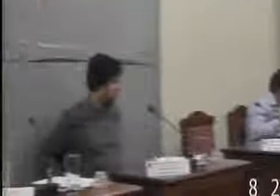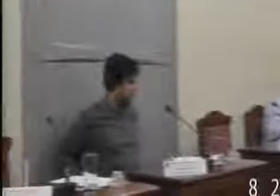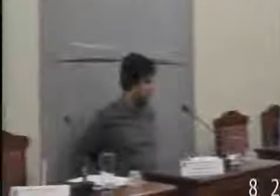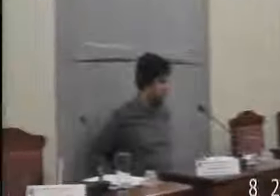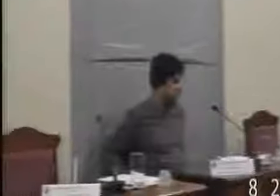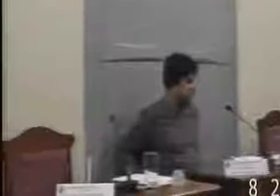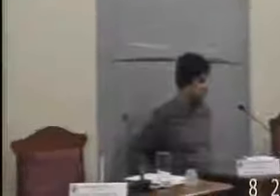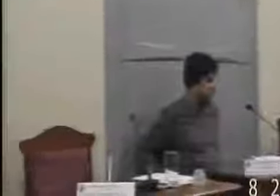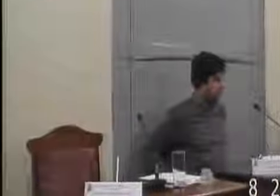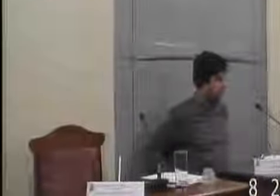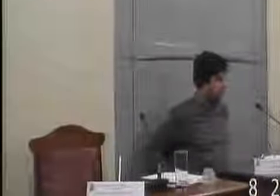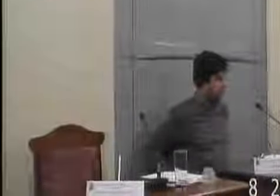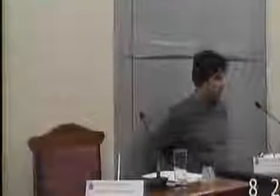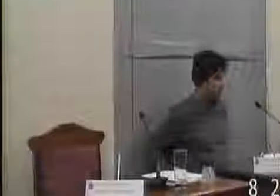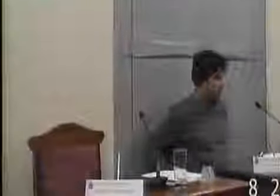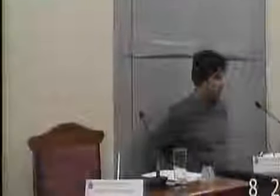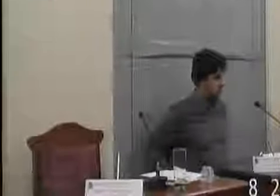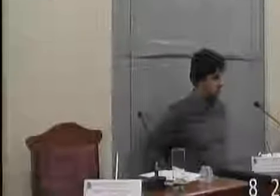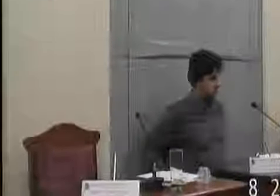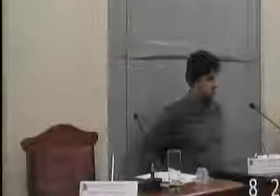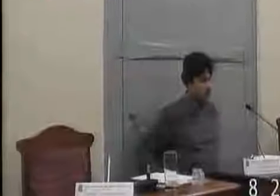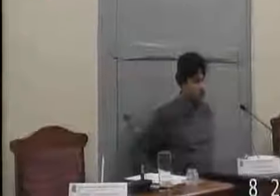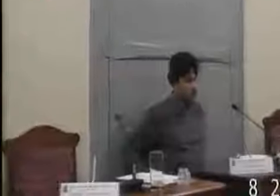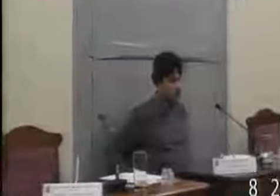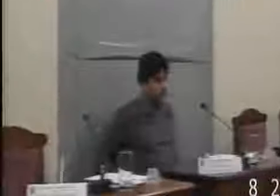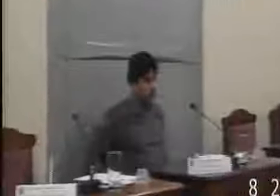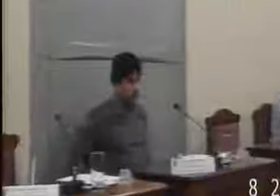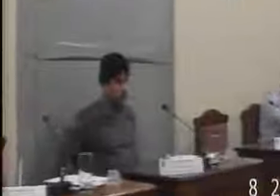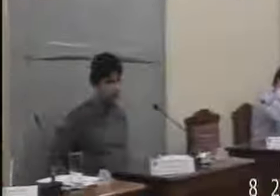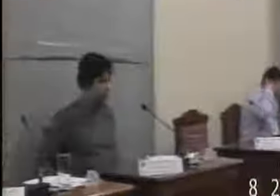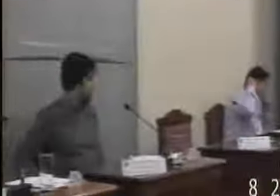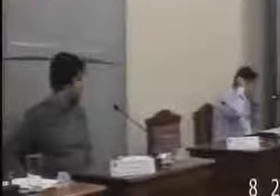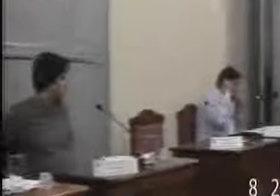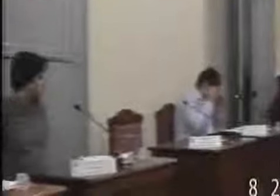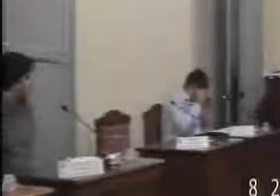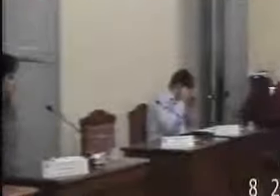Fabio Antônio Pires Jorge, presente, Marcelo Moreira de Oliveira,